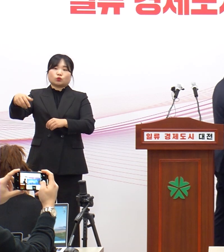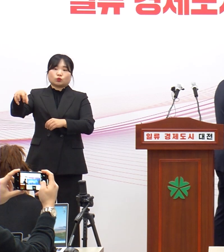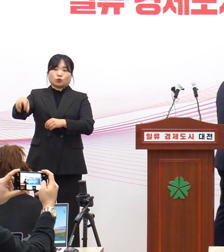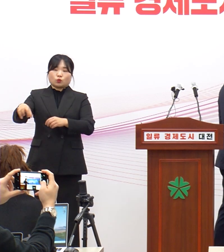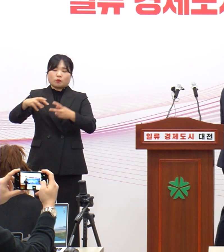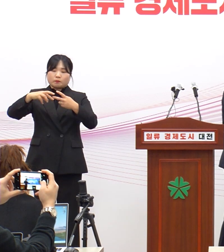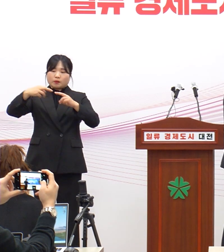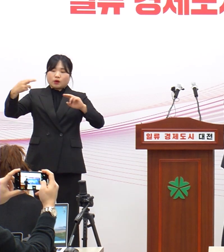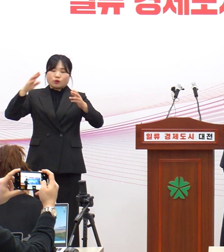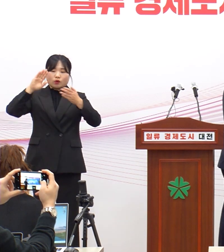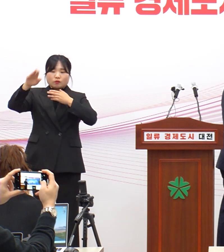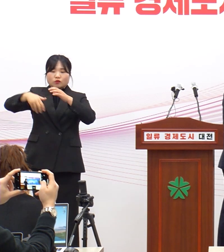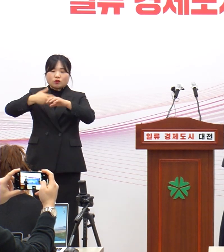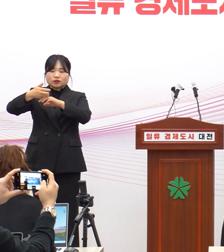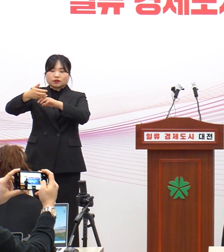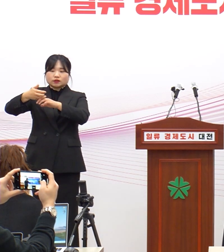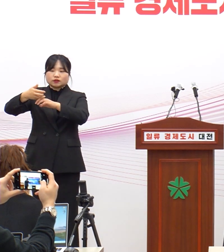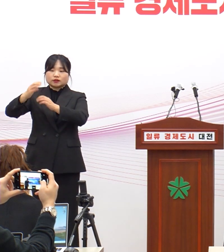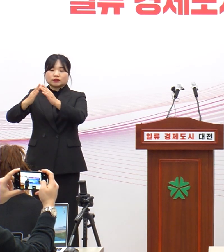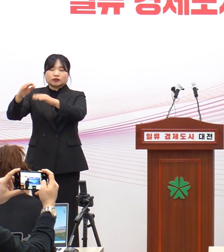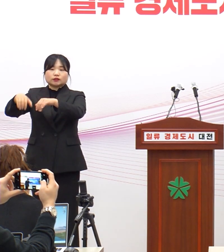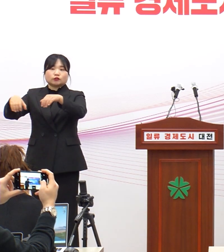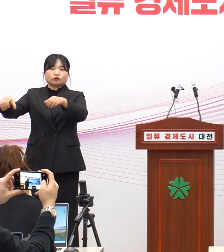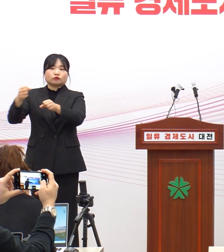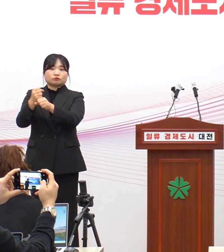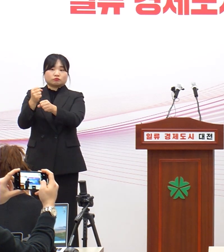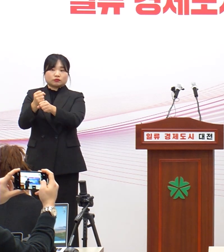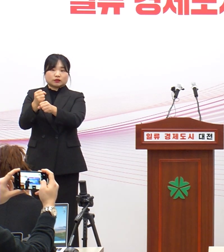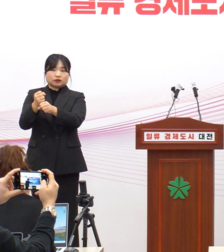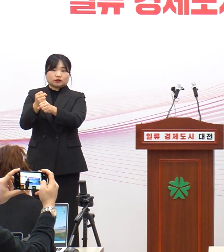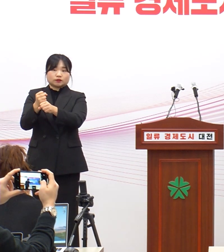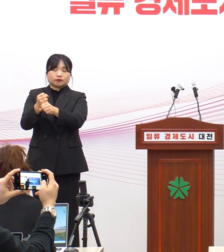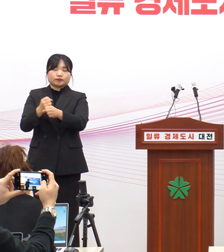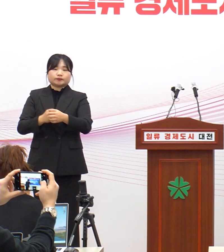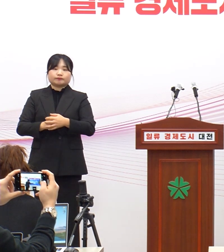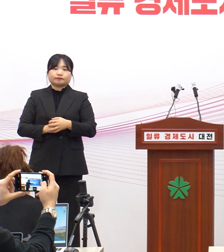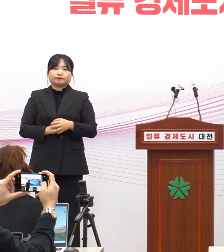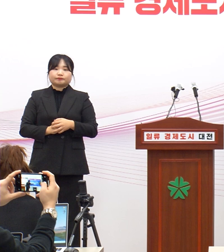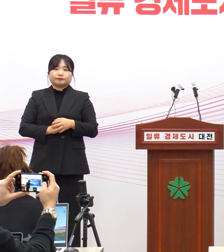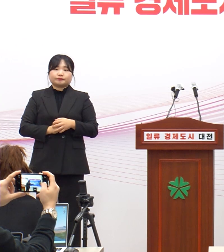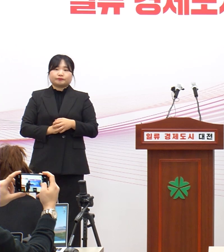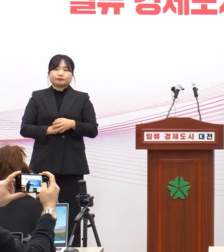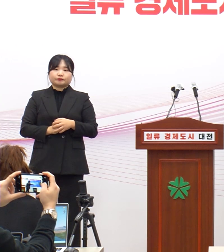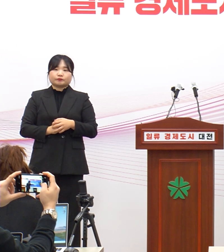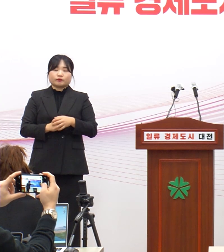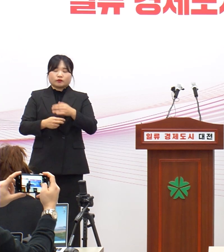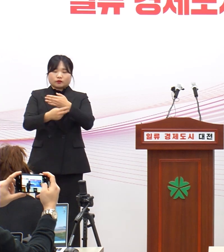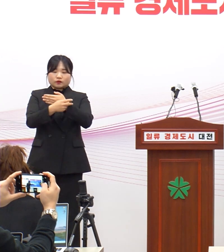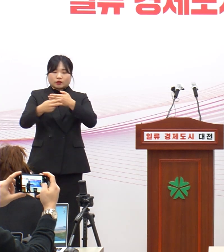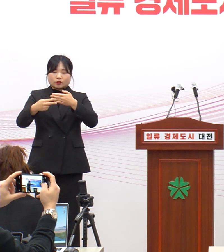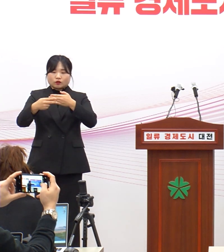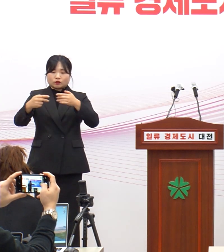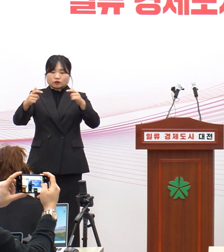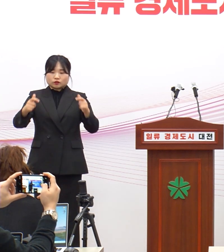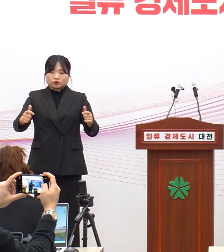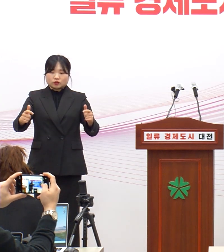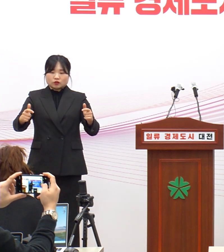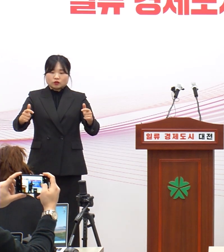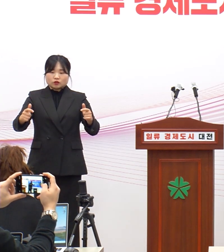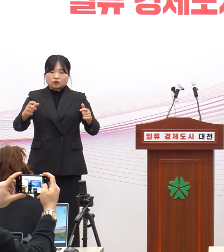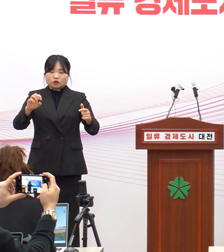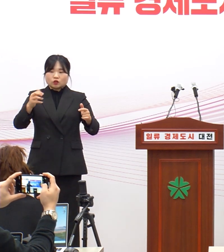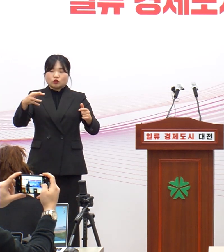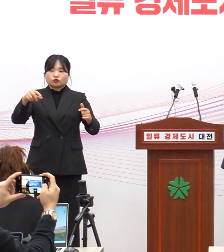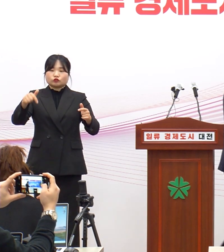와이어 혁신지구로 이 다리를 지금 저 대덕구에 여기 또 혁신도 연축지구입니다.